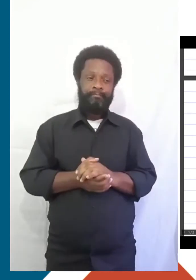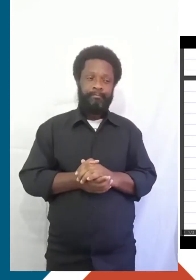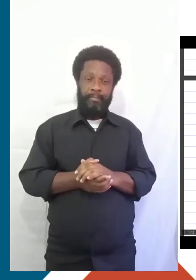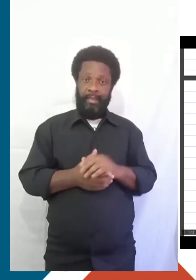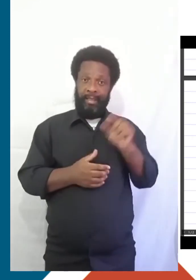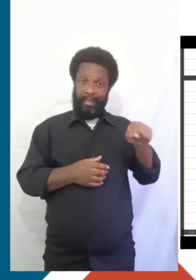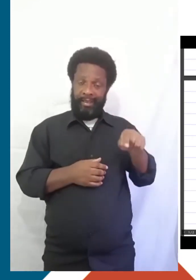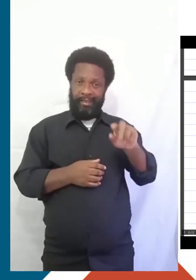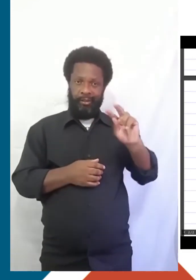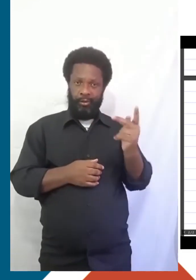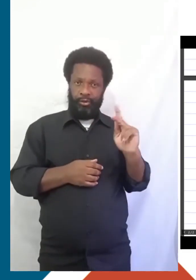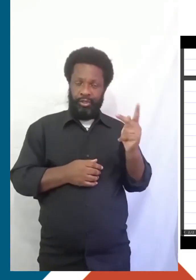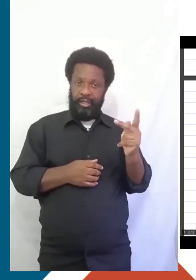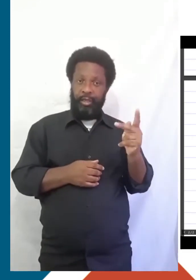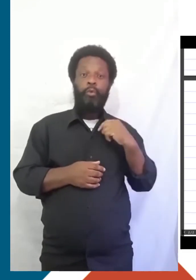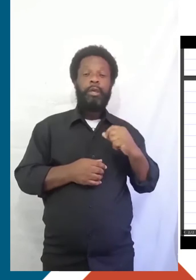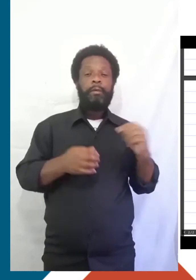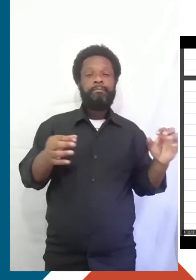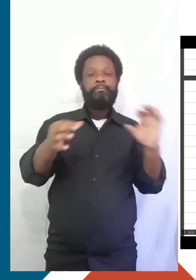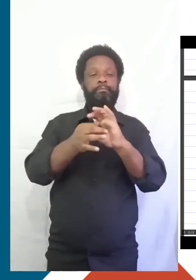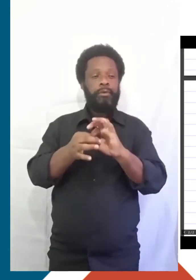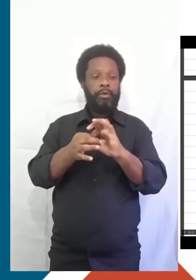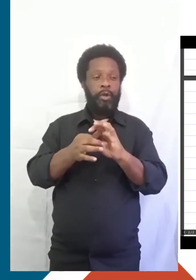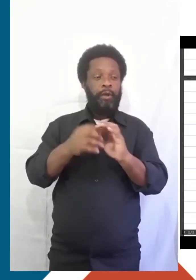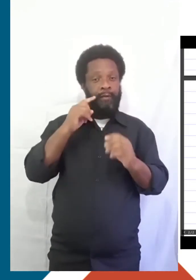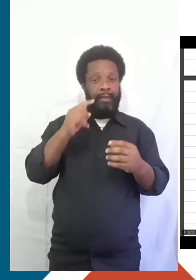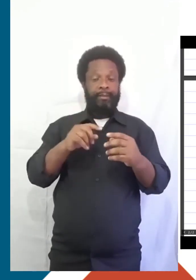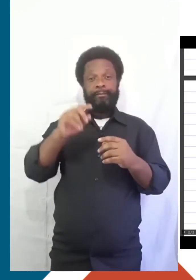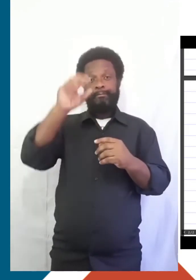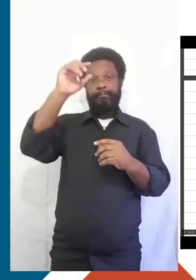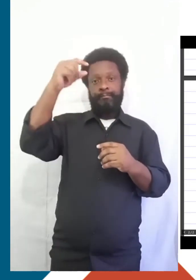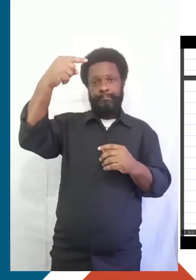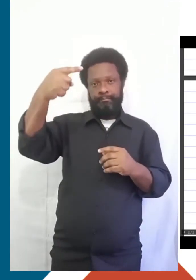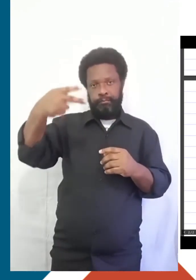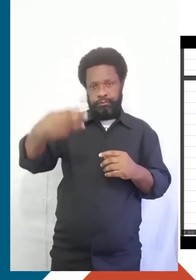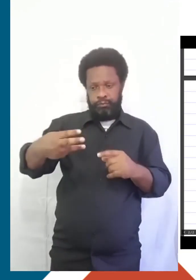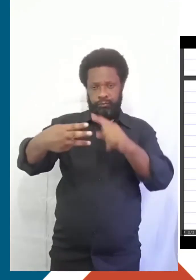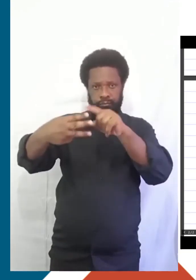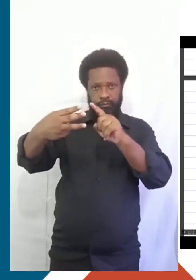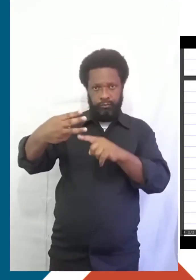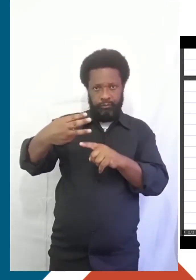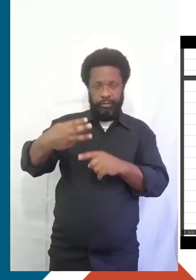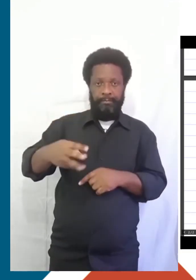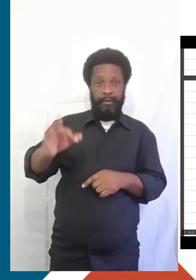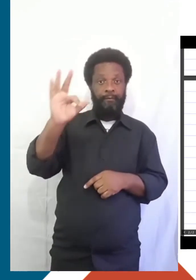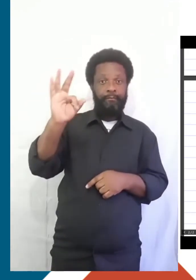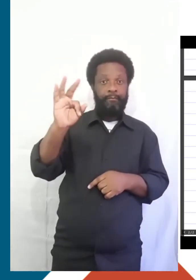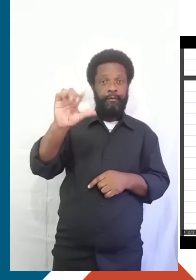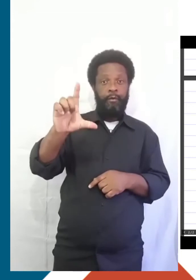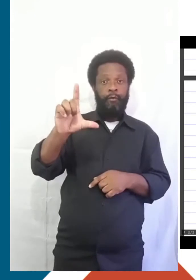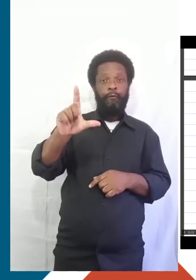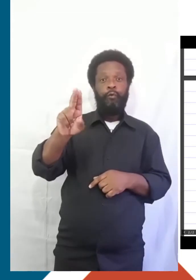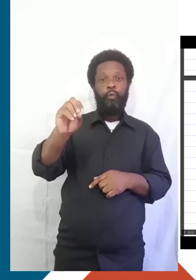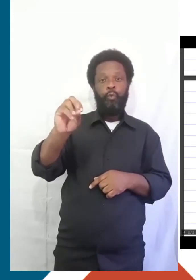quando o hidrogênio ele se liga a um desses três elementos: